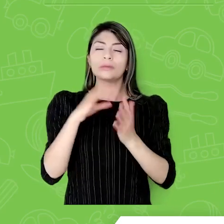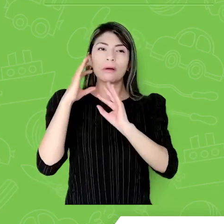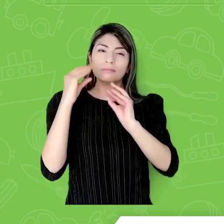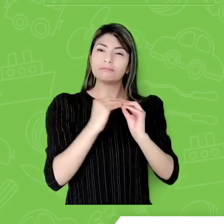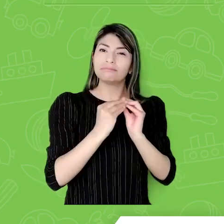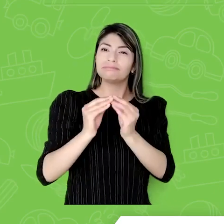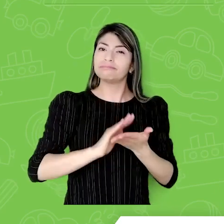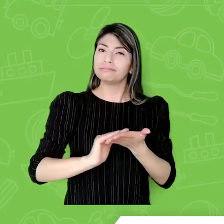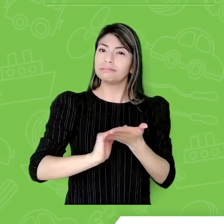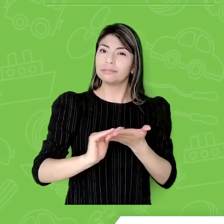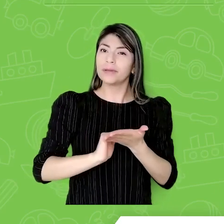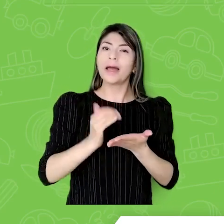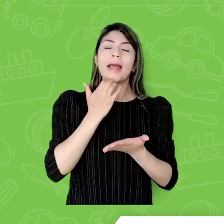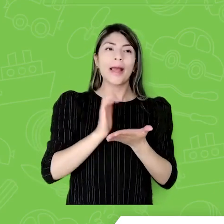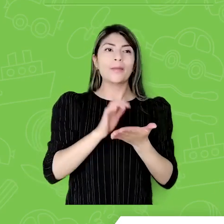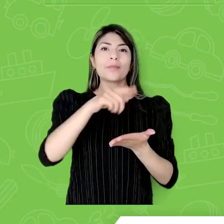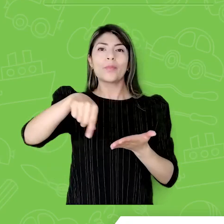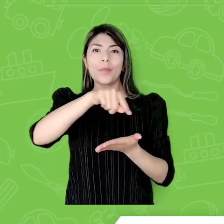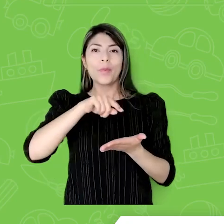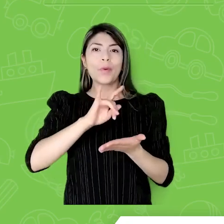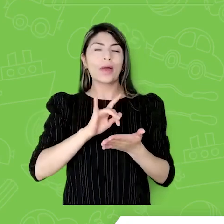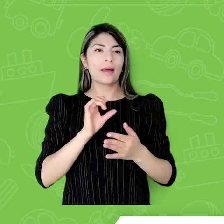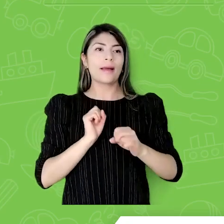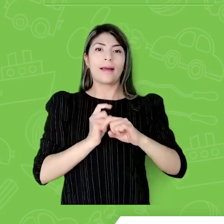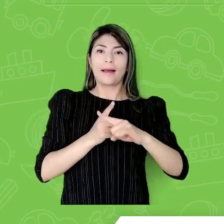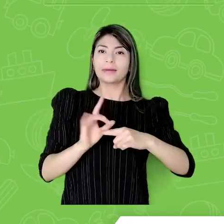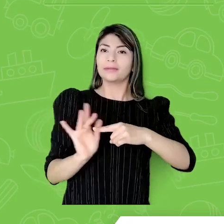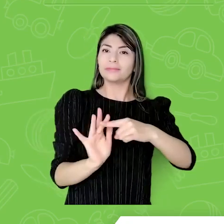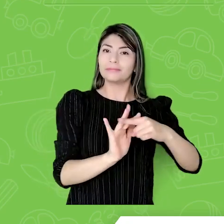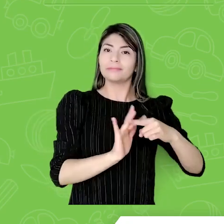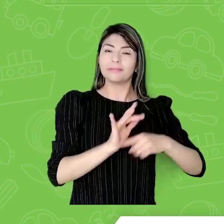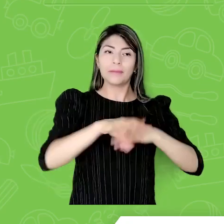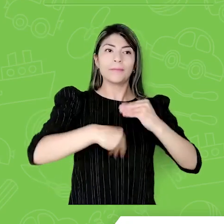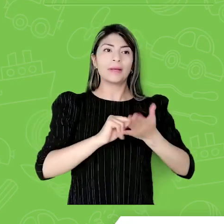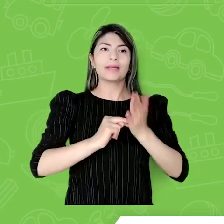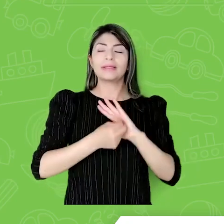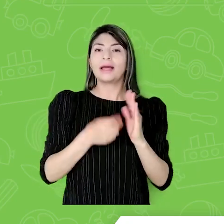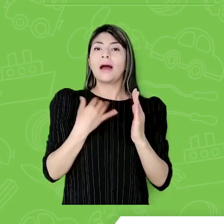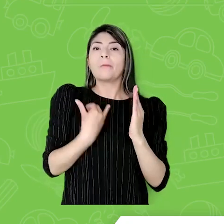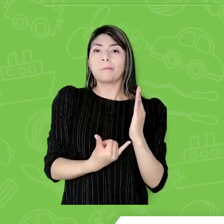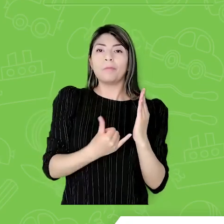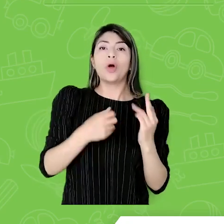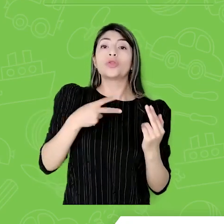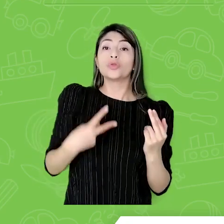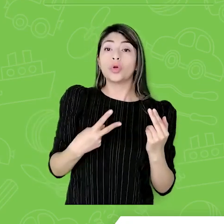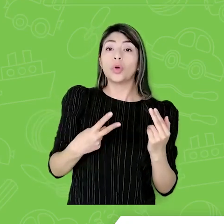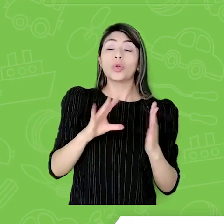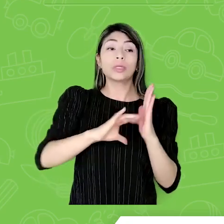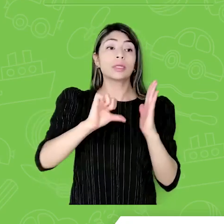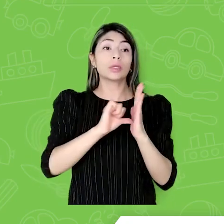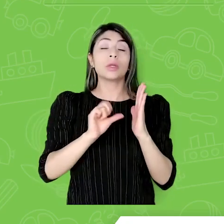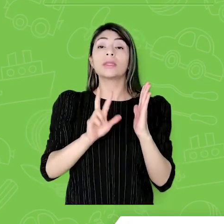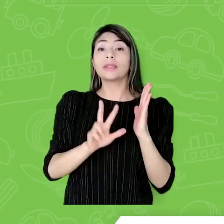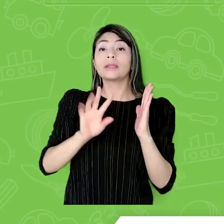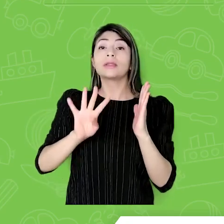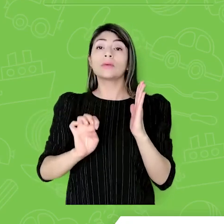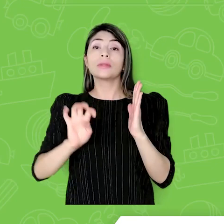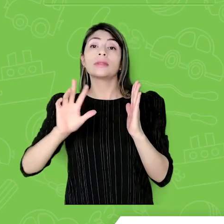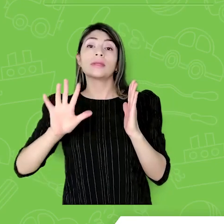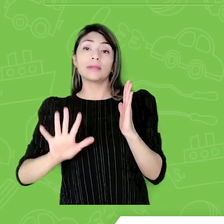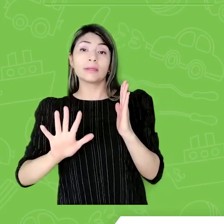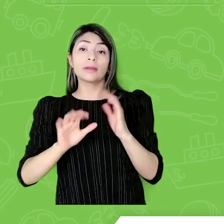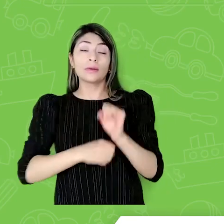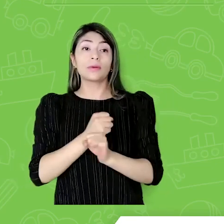centros de conciliación públicos o como asesores de los conciliadores en equidad, en los términos previstos en el inciso 2 del